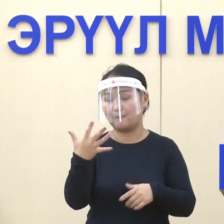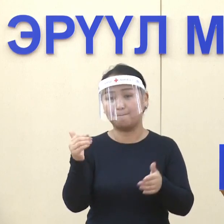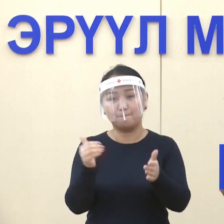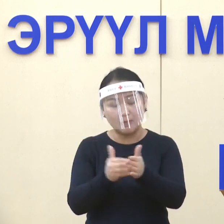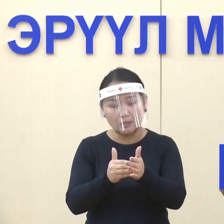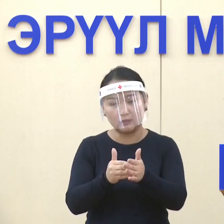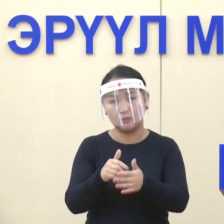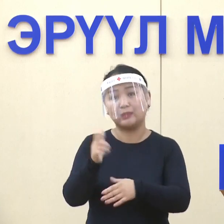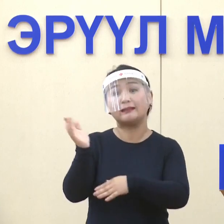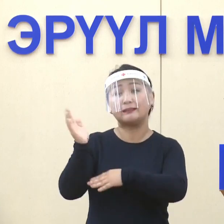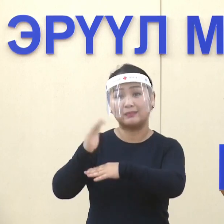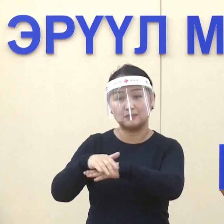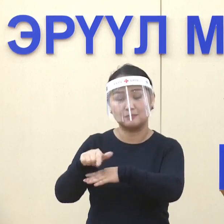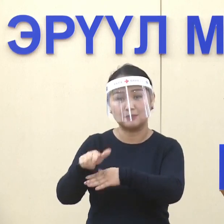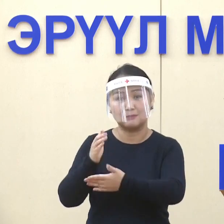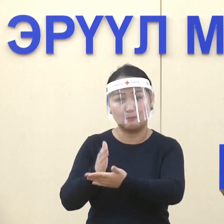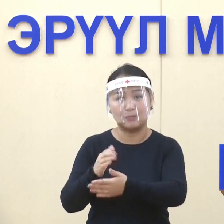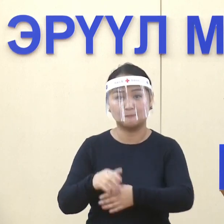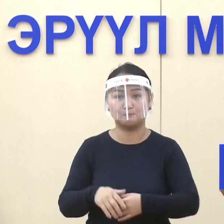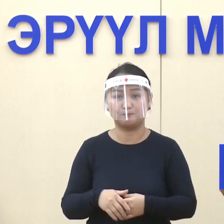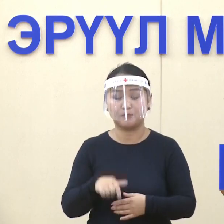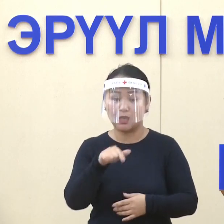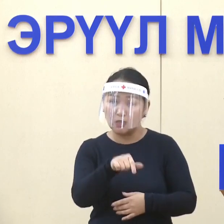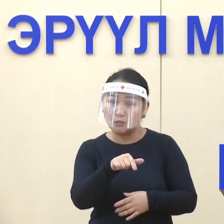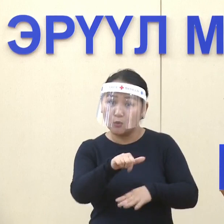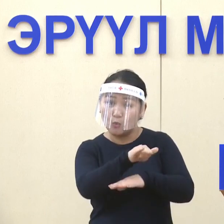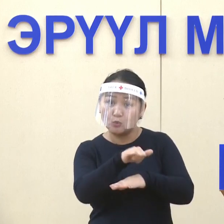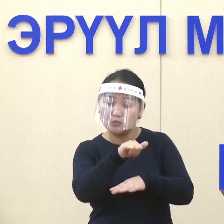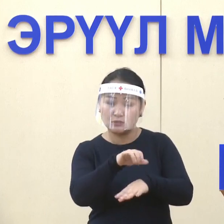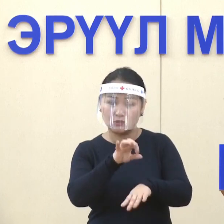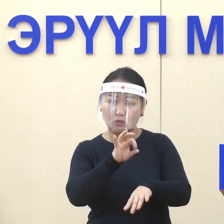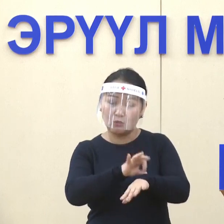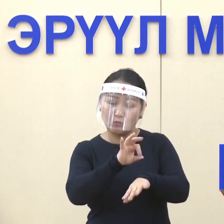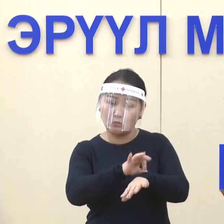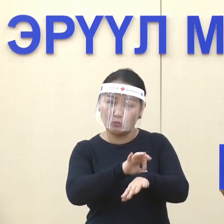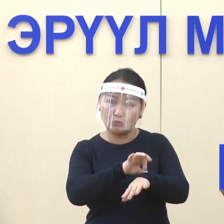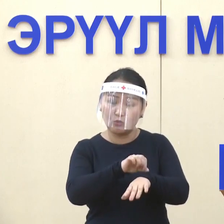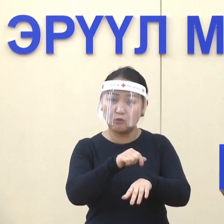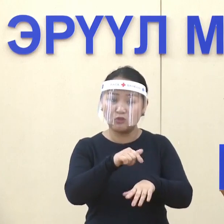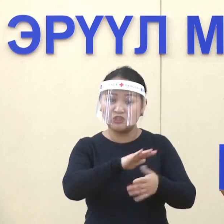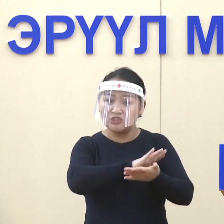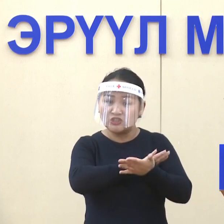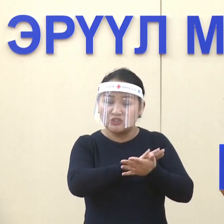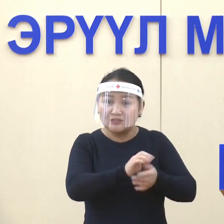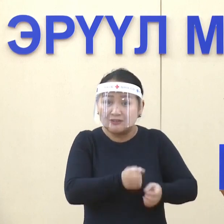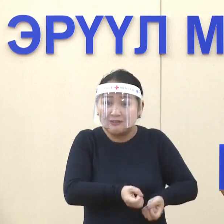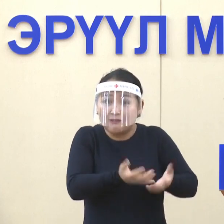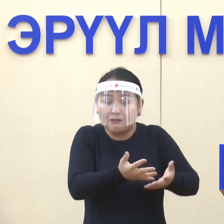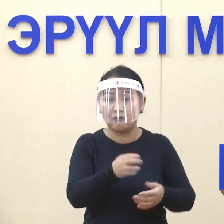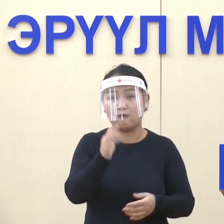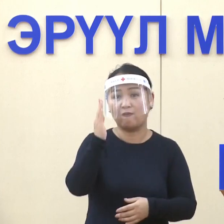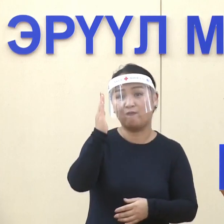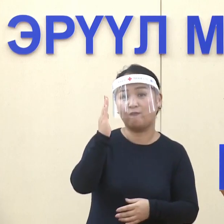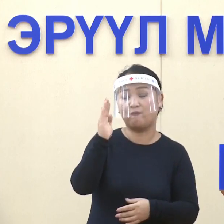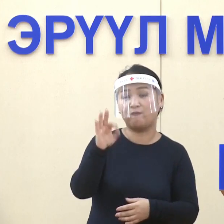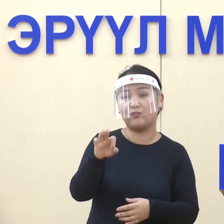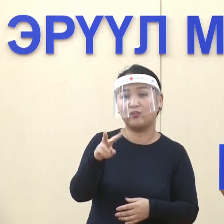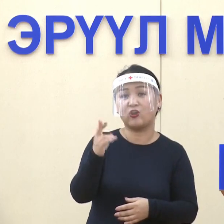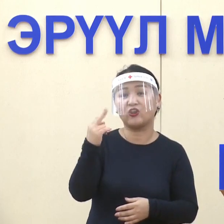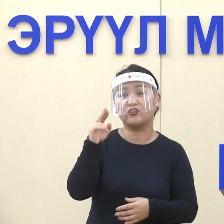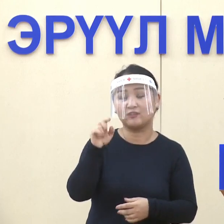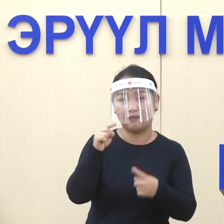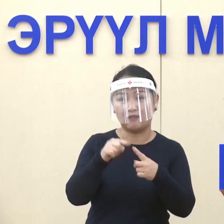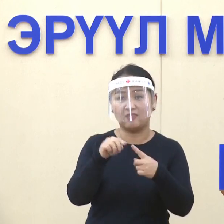125,400 гаруй хүн эндсэн байна. За тус улсын халдварын голомтын шинэ цөм болоод байгаа Флорида, Техас,